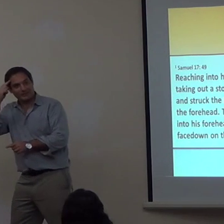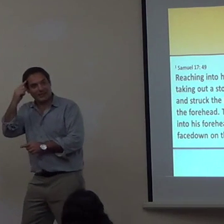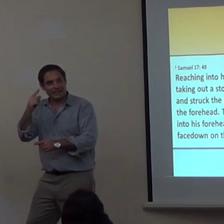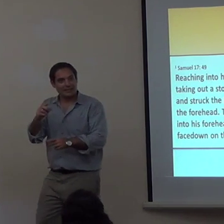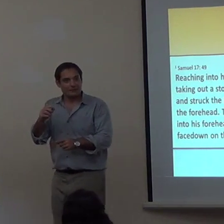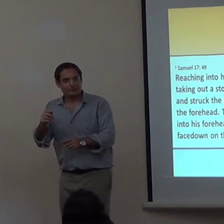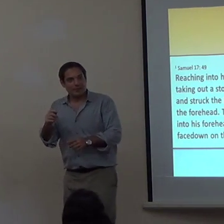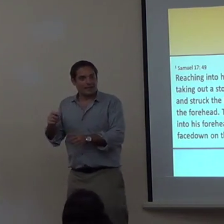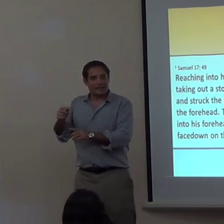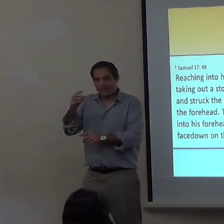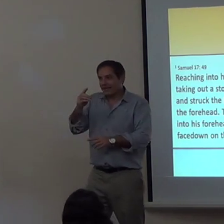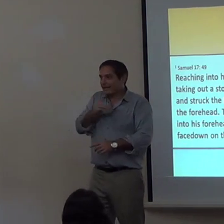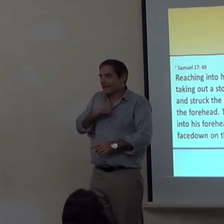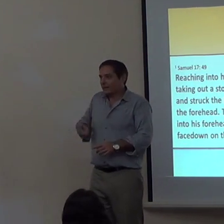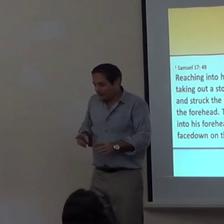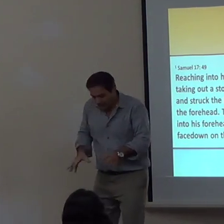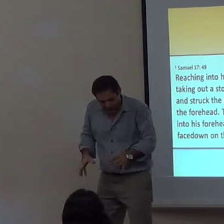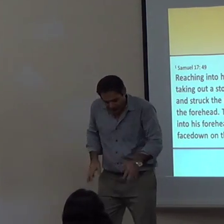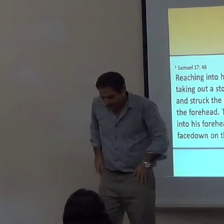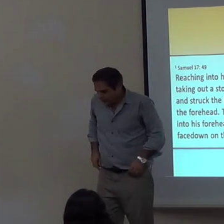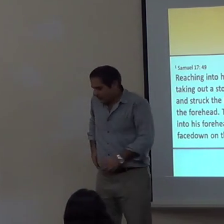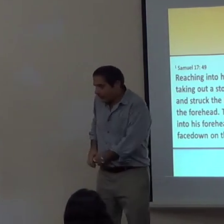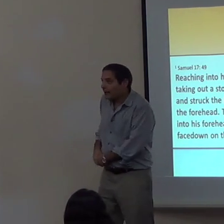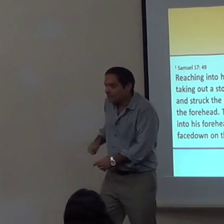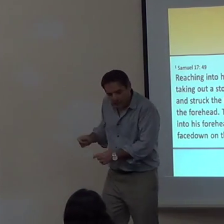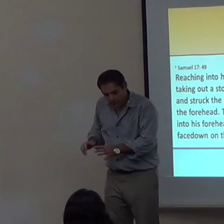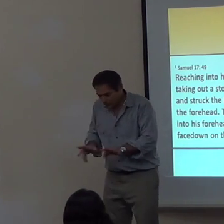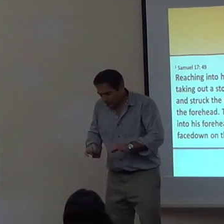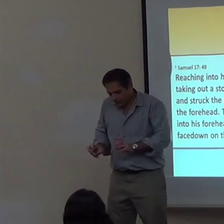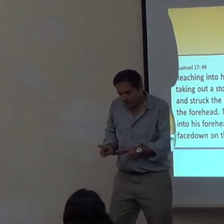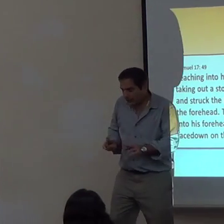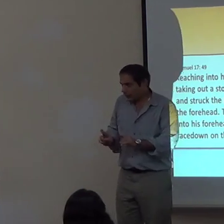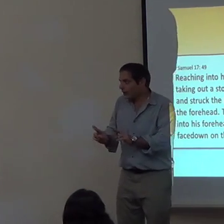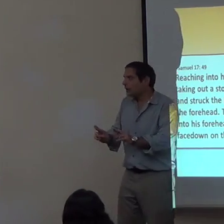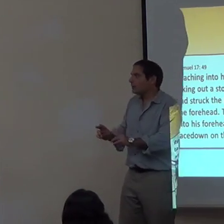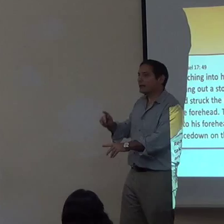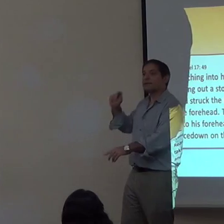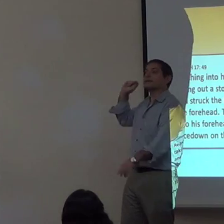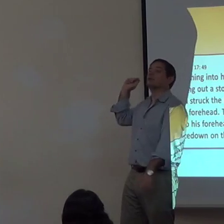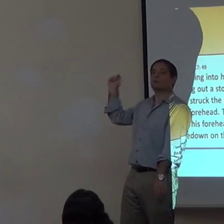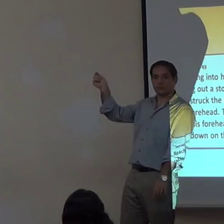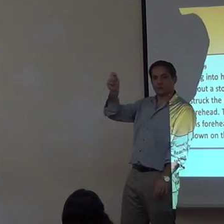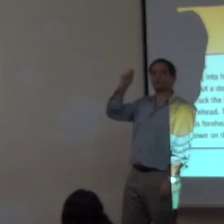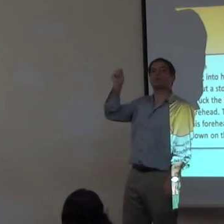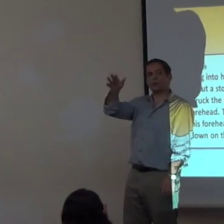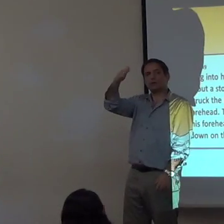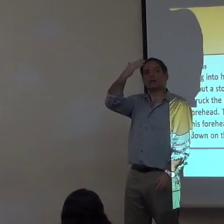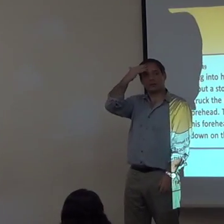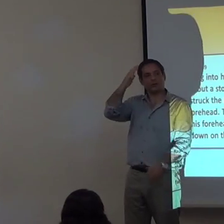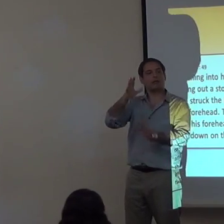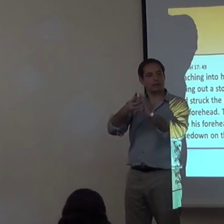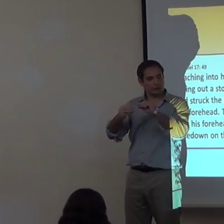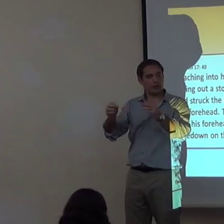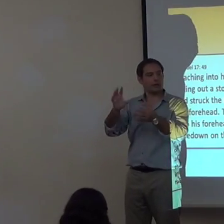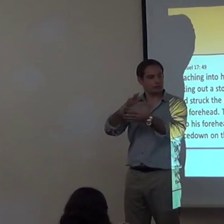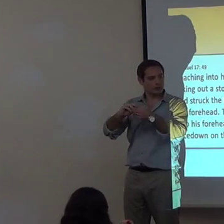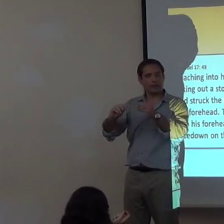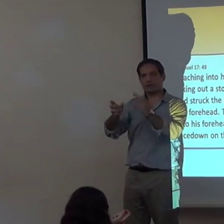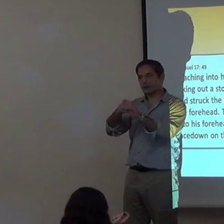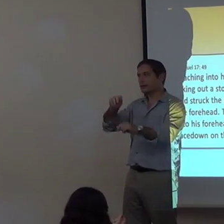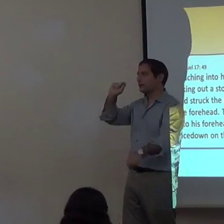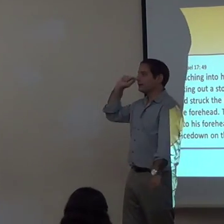¿Verdad? Yo pienso que David está ahí, preparando, ready. ¿Y después qué hace? Ustedes conocen la